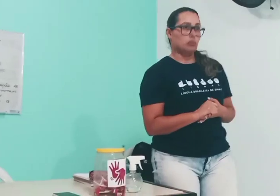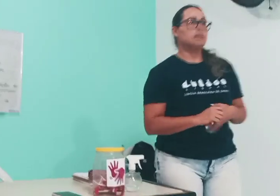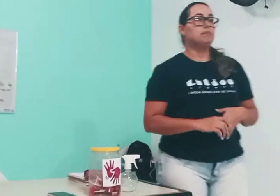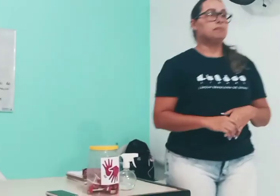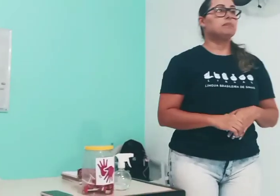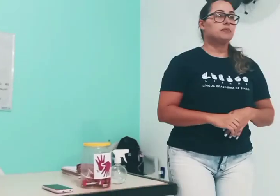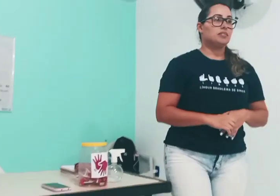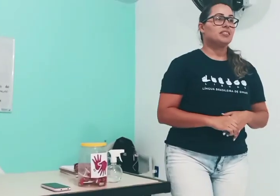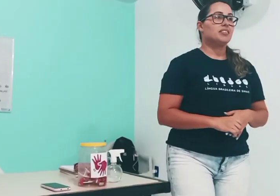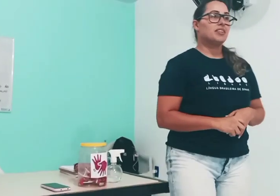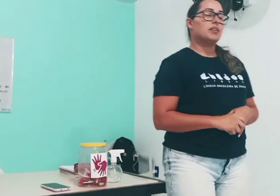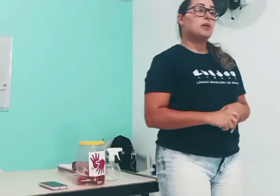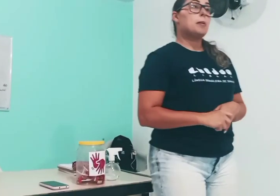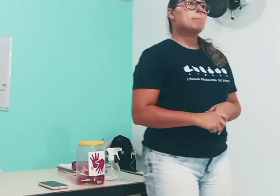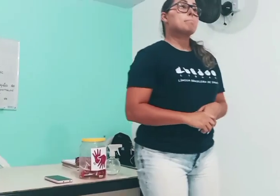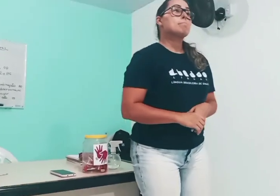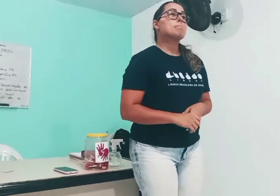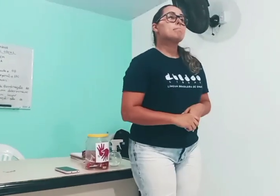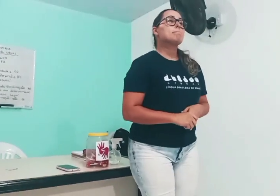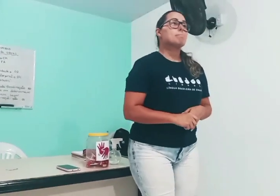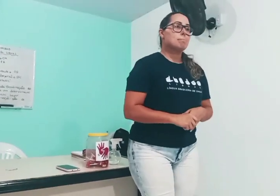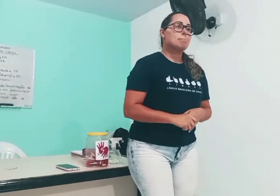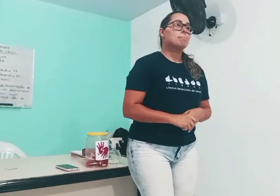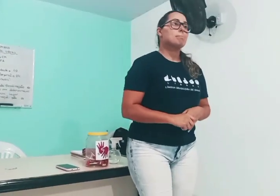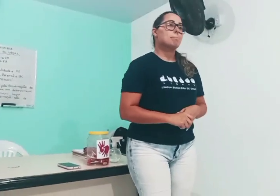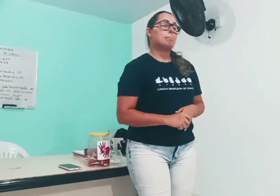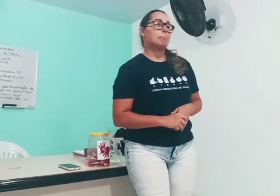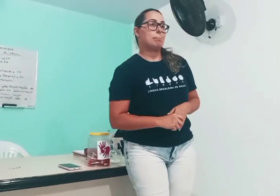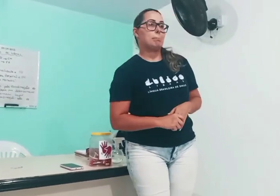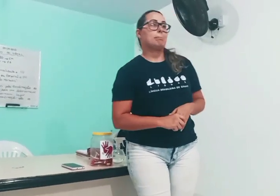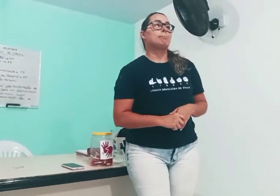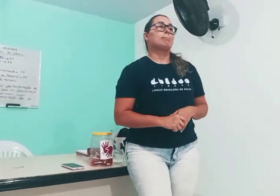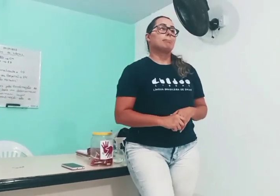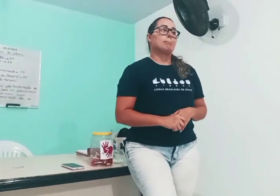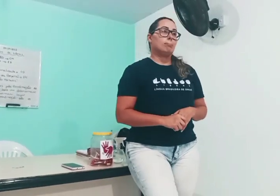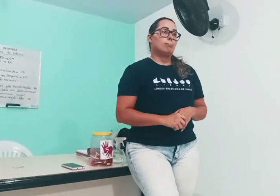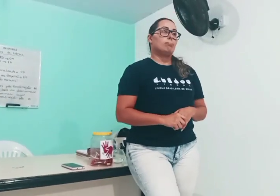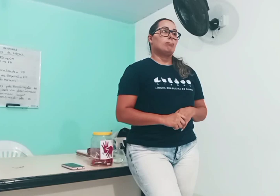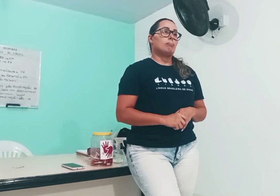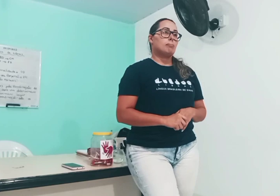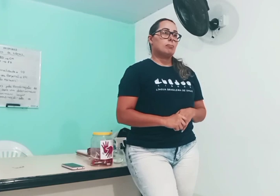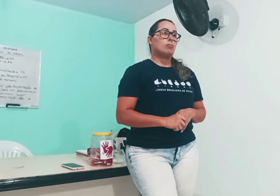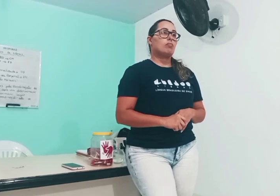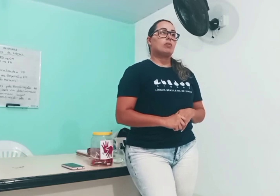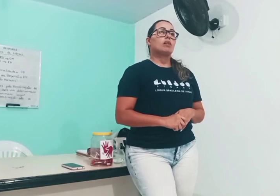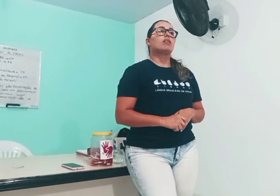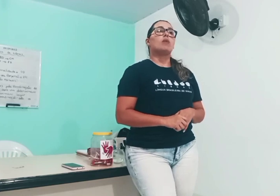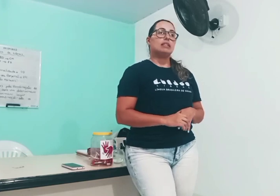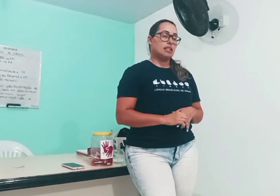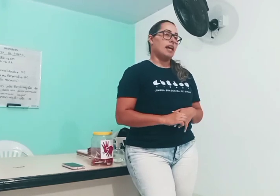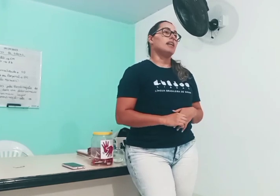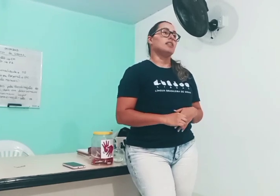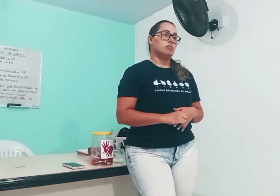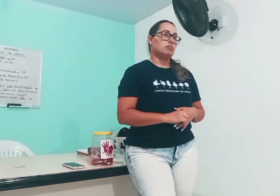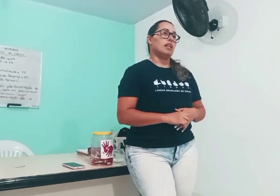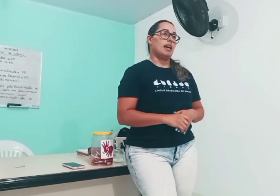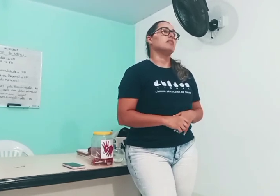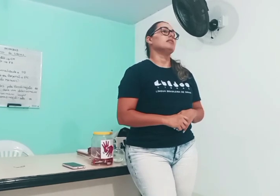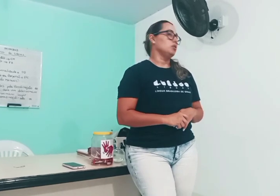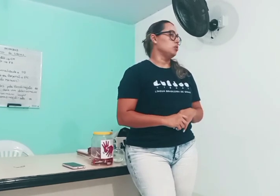Pergunta? Uma pessoa, por exemplo, ganhou. Ela vai fazer também com a mão direita ou ela para a esquerda?